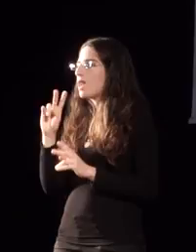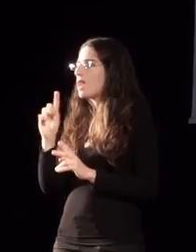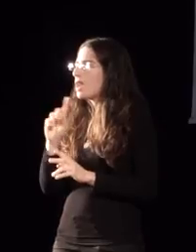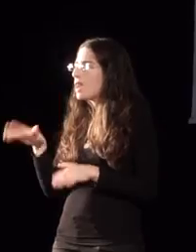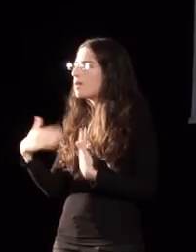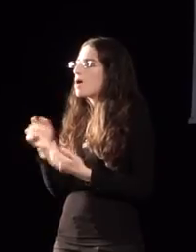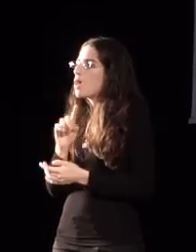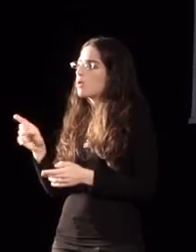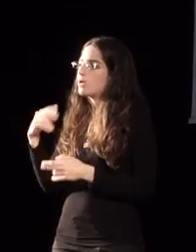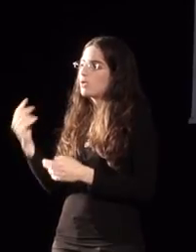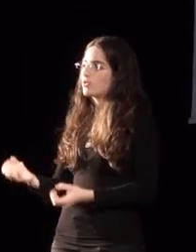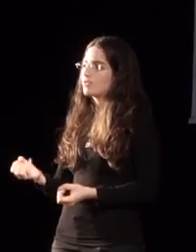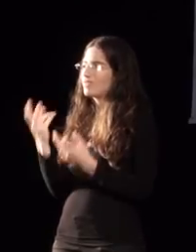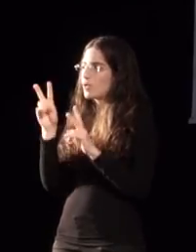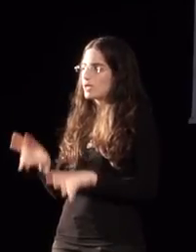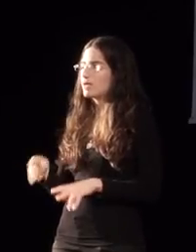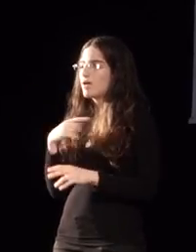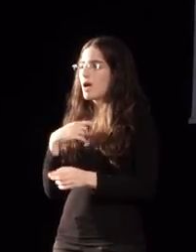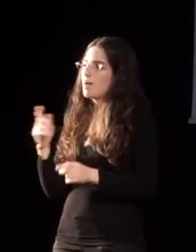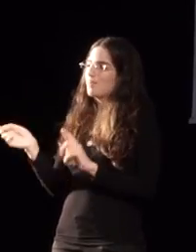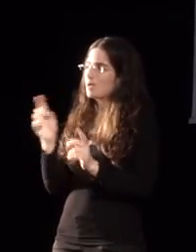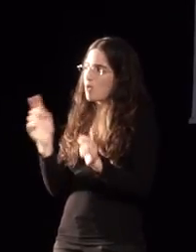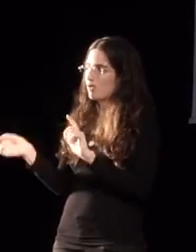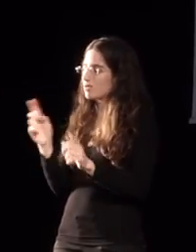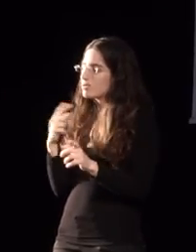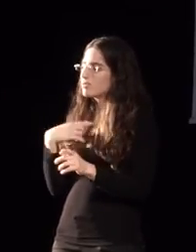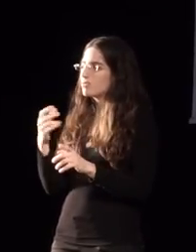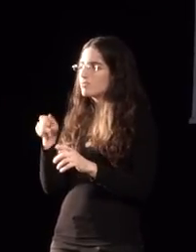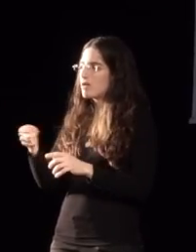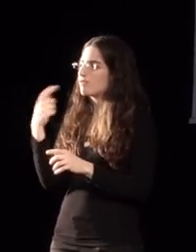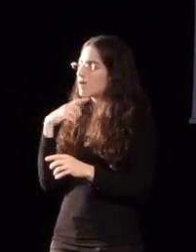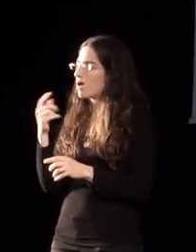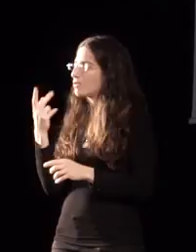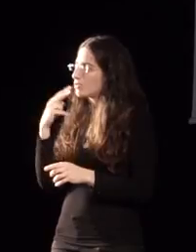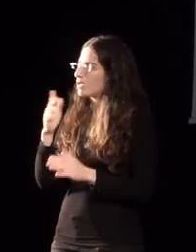טבעוני. והפינג פונג הזה רק גורם לו להסתגר בעמדה שלו יותר.